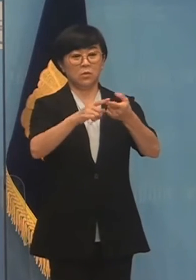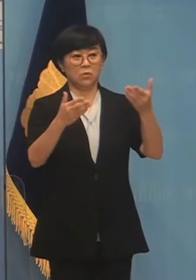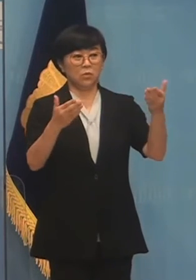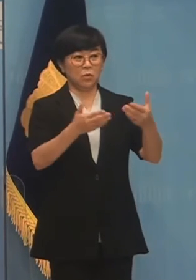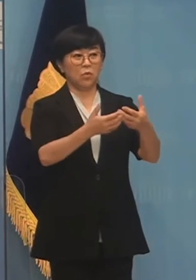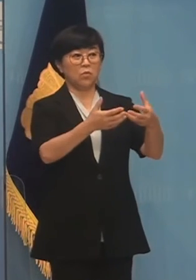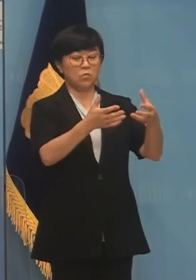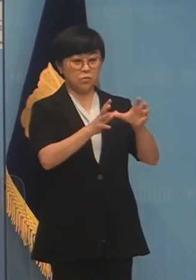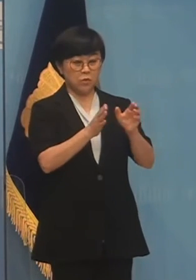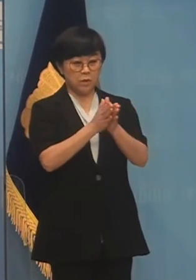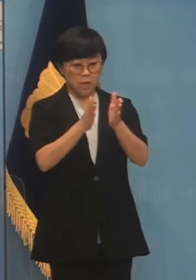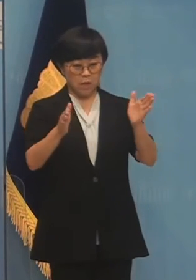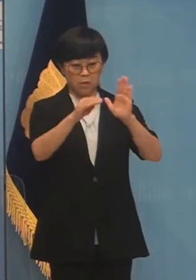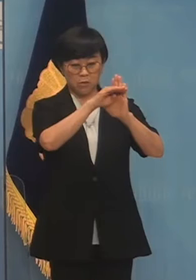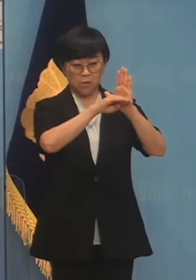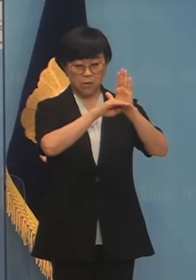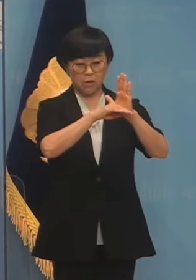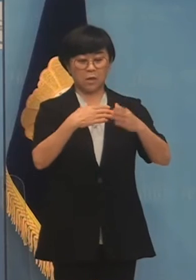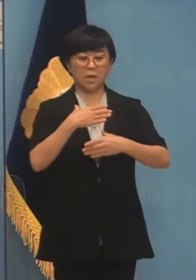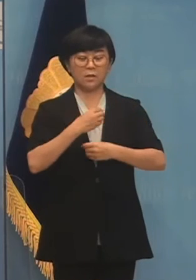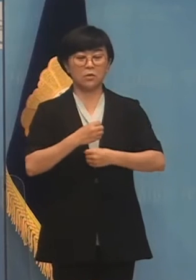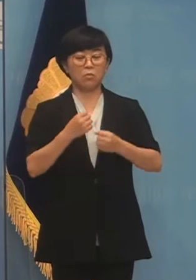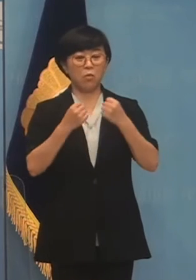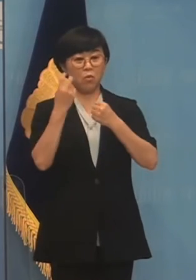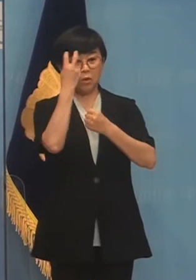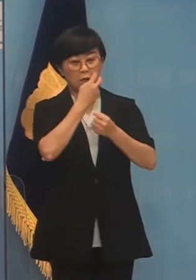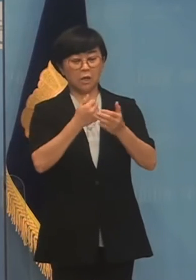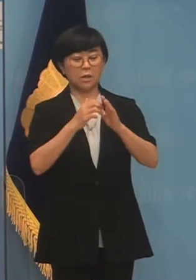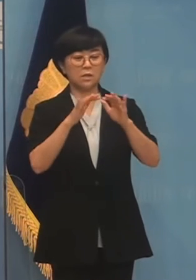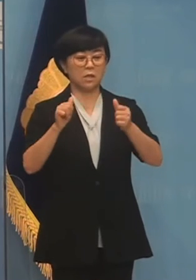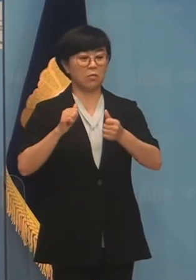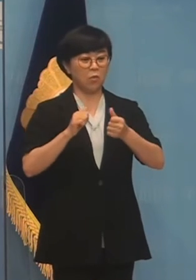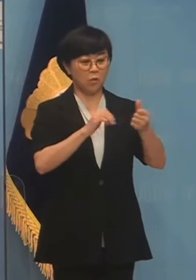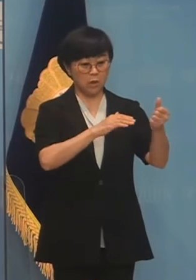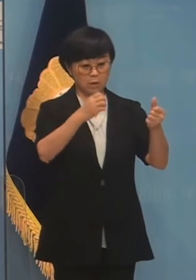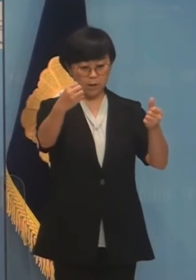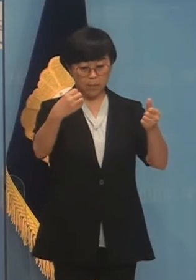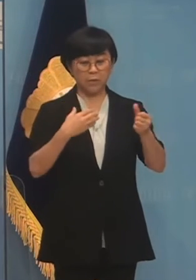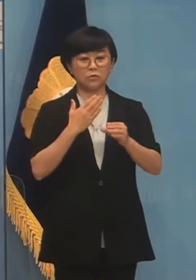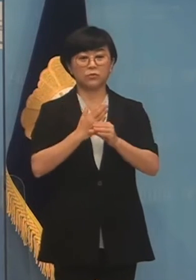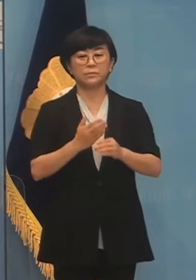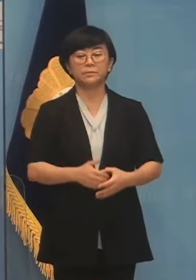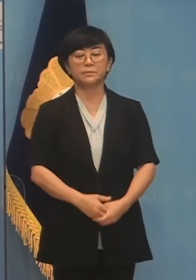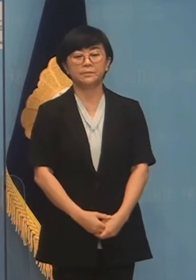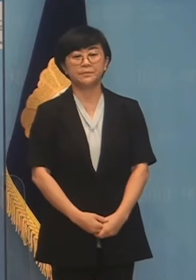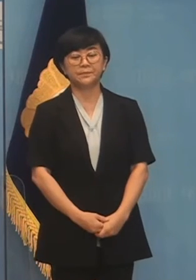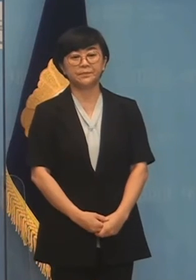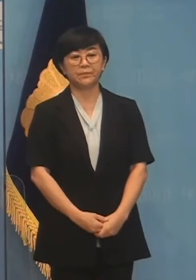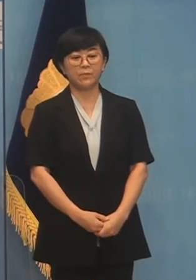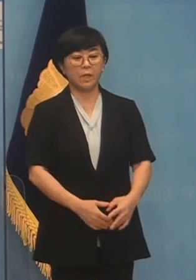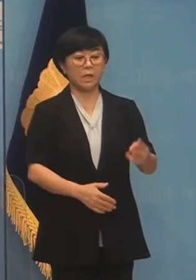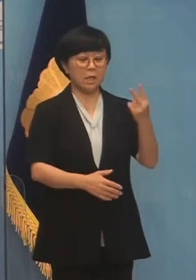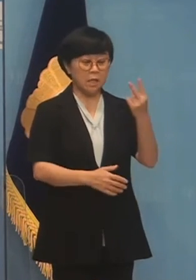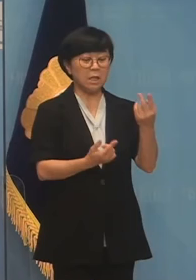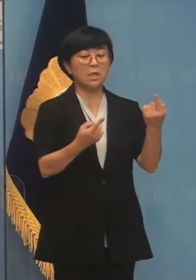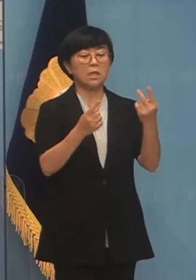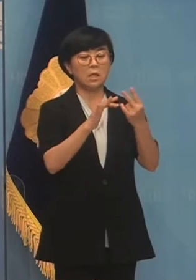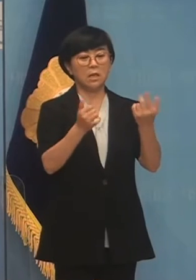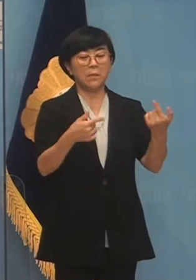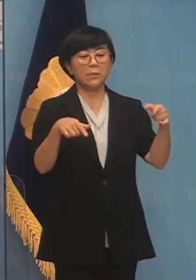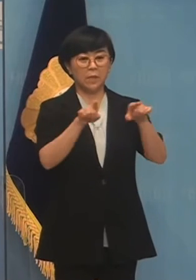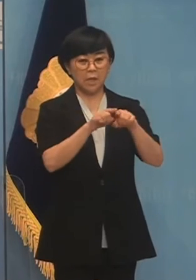노동부 시행령은 안전 및 보건에 관한 인력을 배치하면 된다는 답을 주고 있는 것입니다. 2인 1조